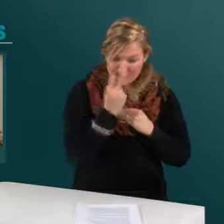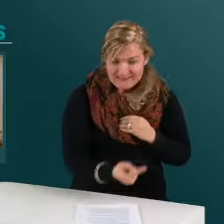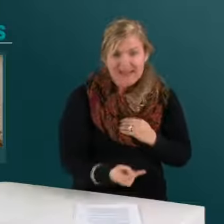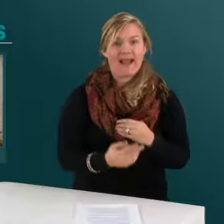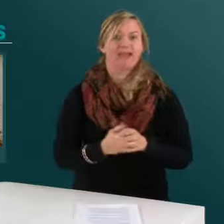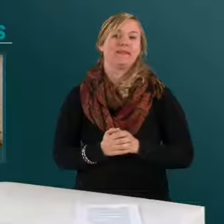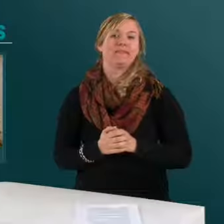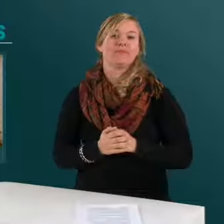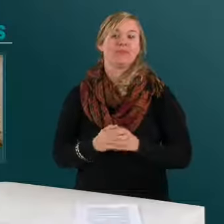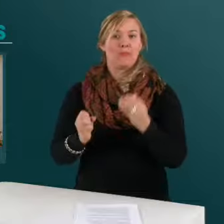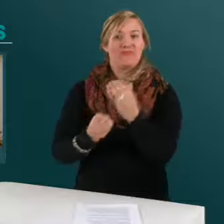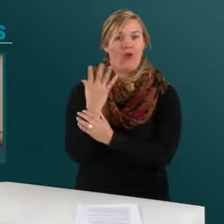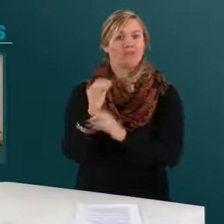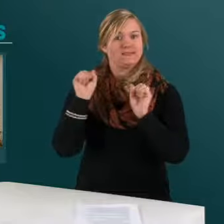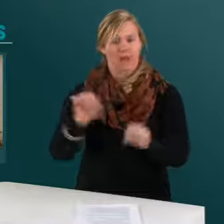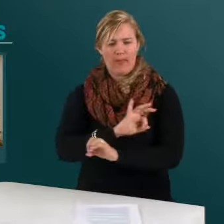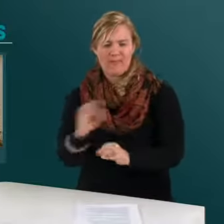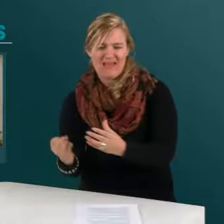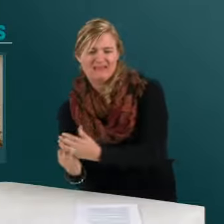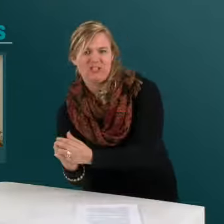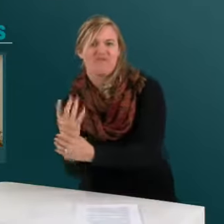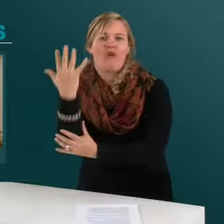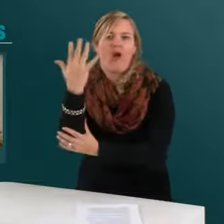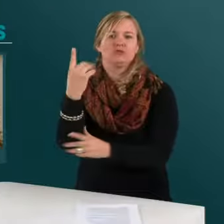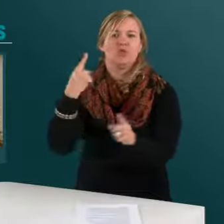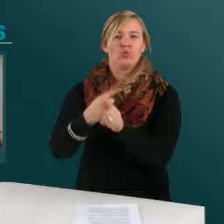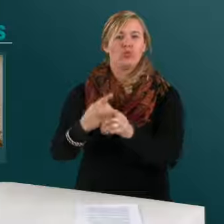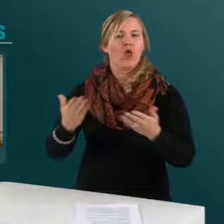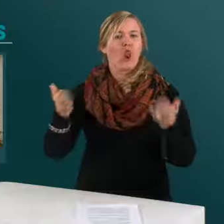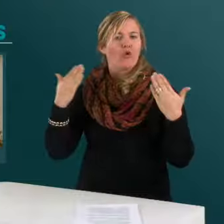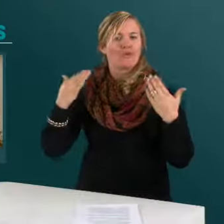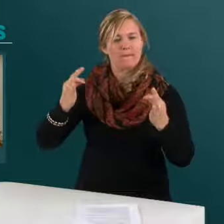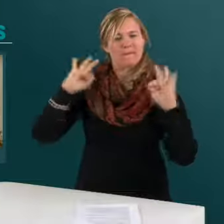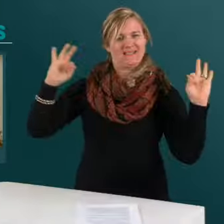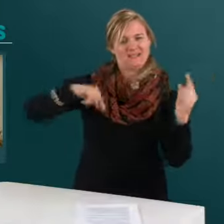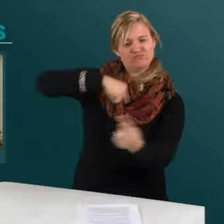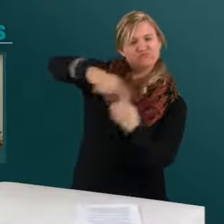die pflanzen können so durch die öffnungen wachsen und es erlaubt eine bessere luftzirkulation